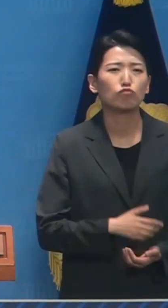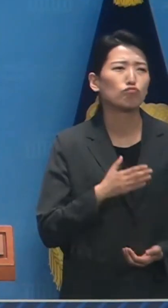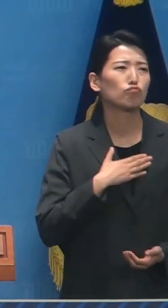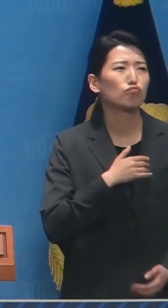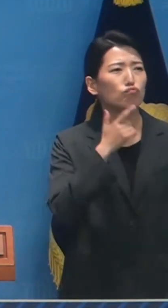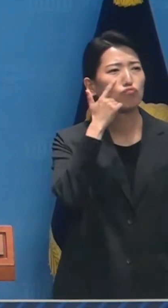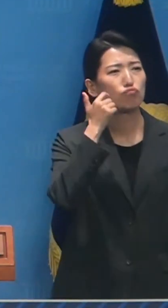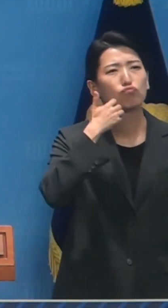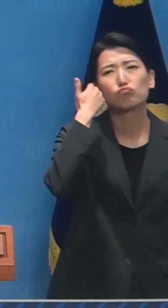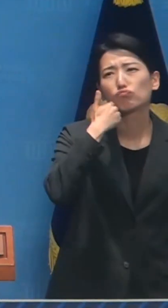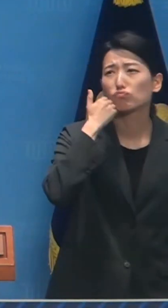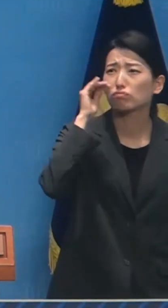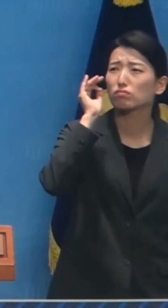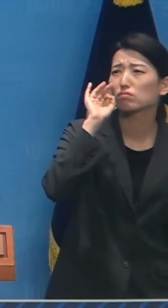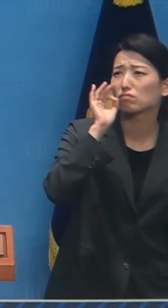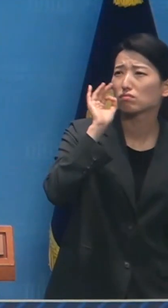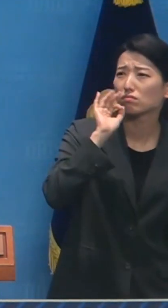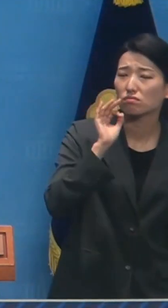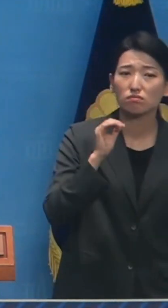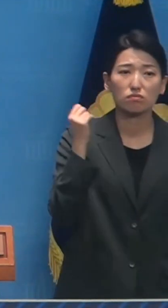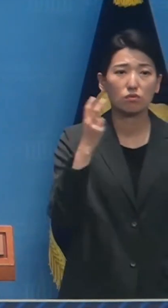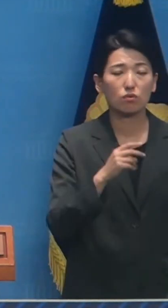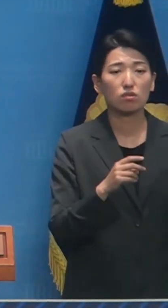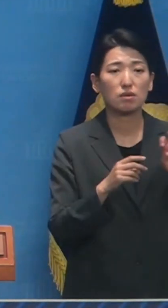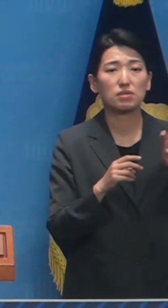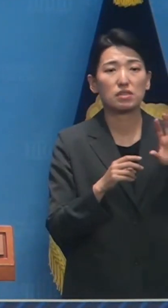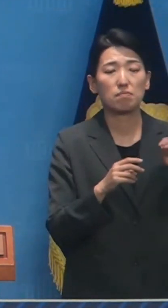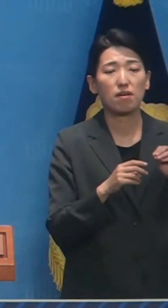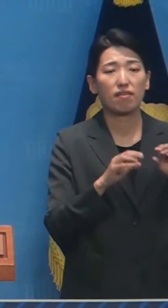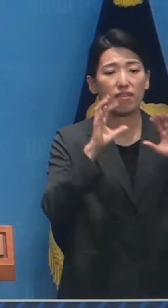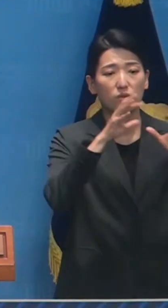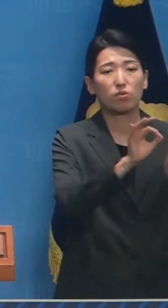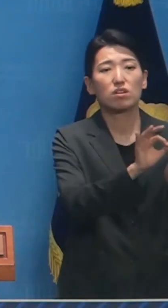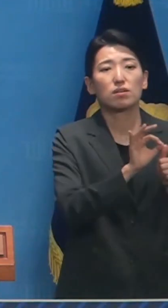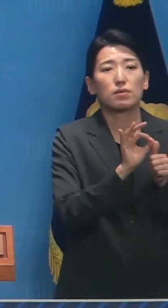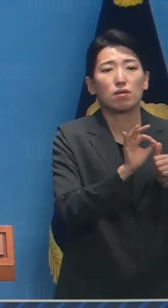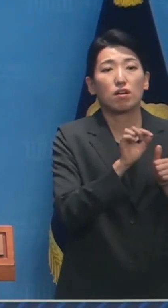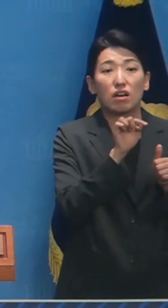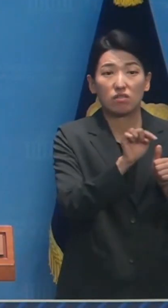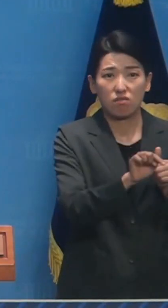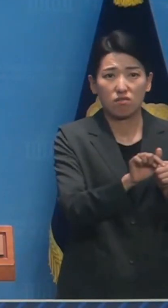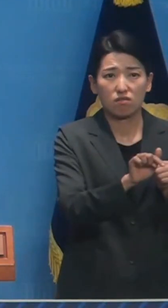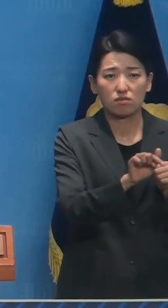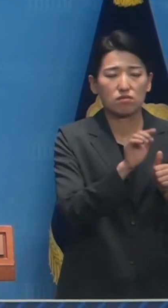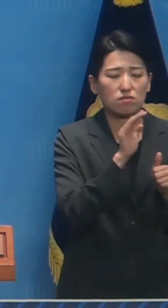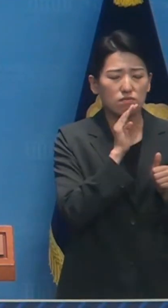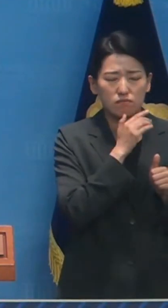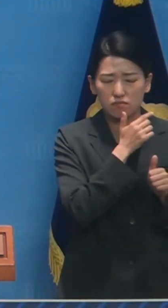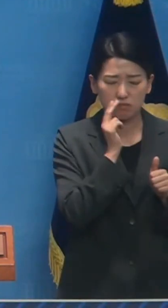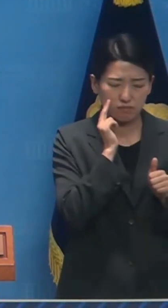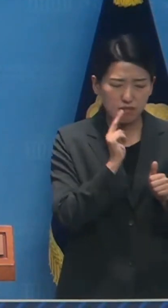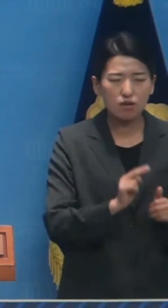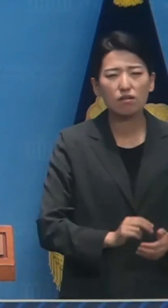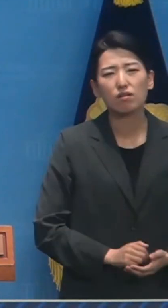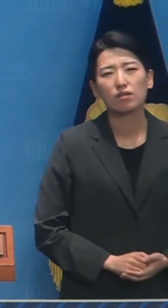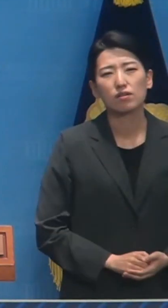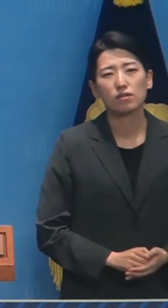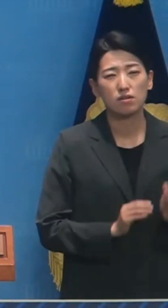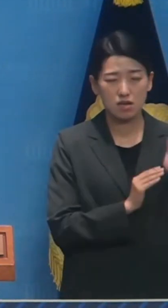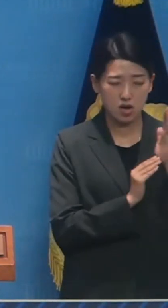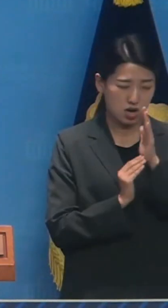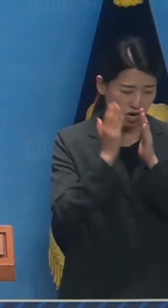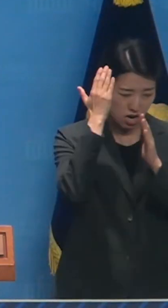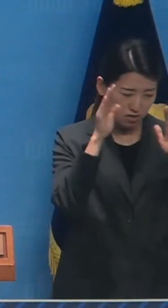없는 30만 입양 아동의 잔혹사가 암초처럼 존재했었다는